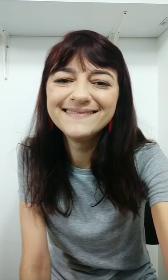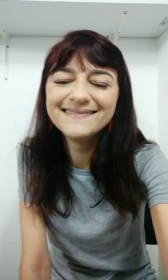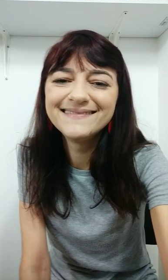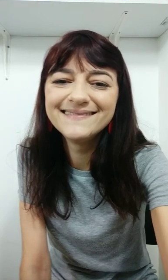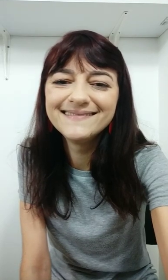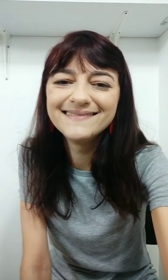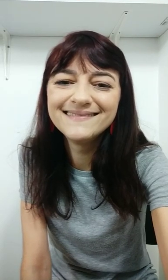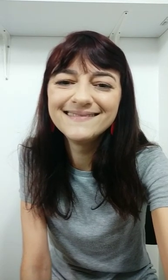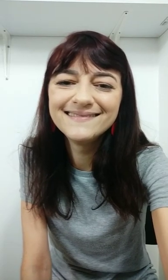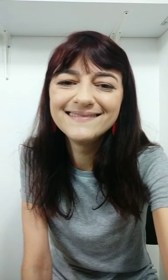bom?